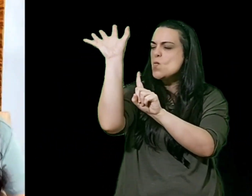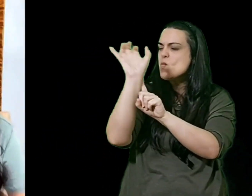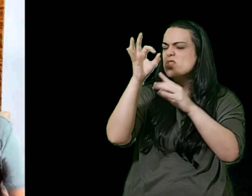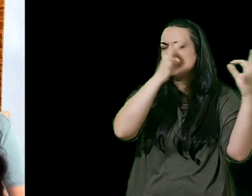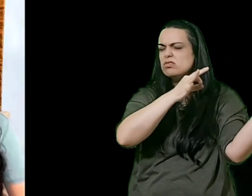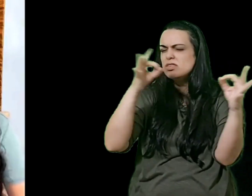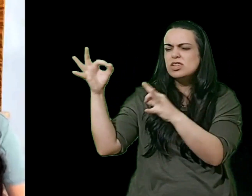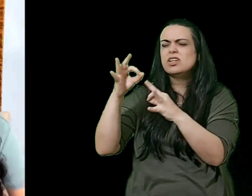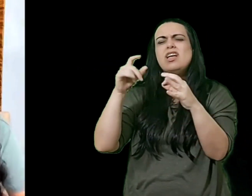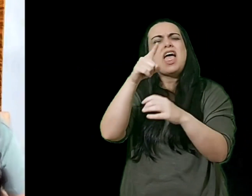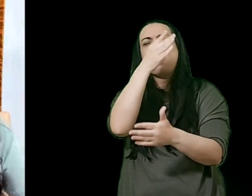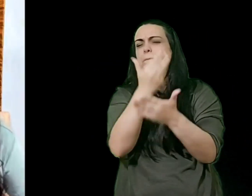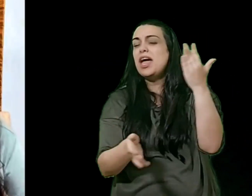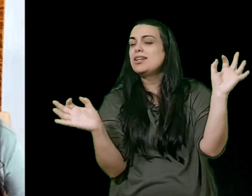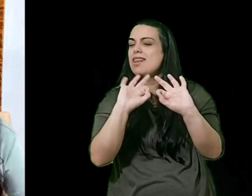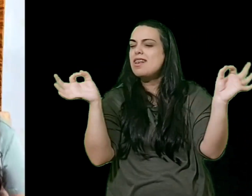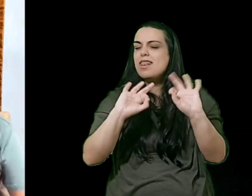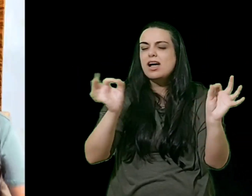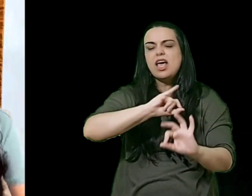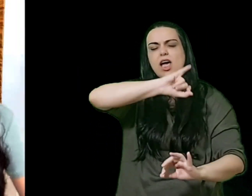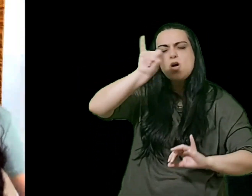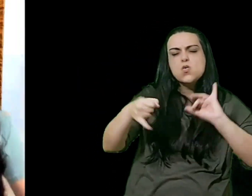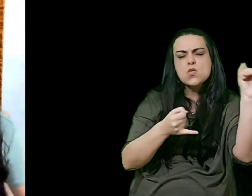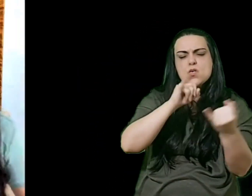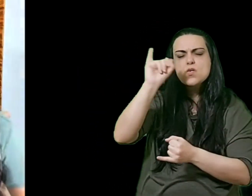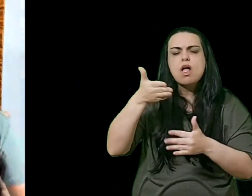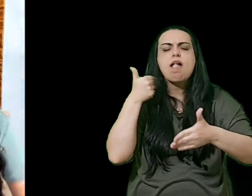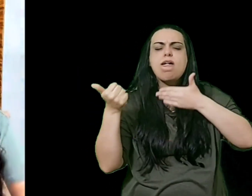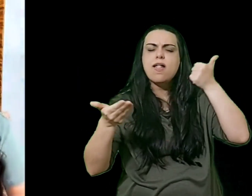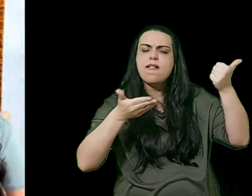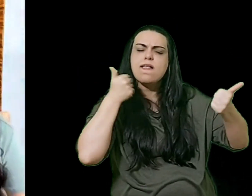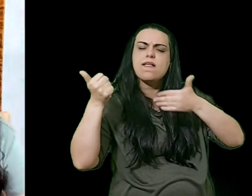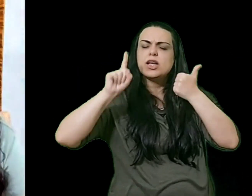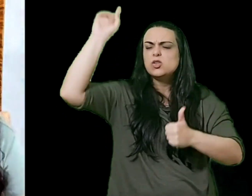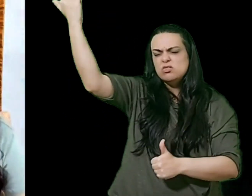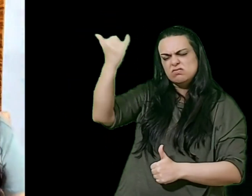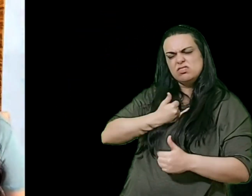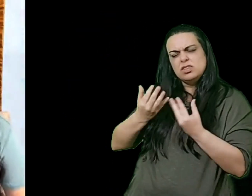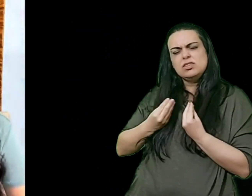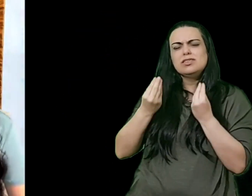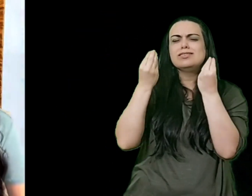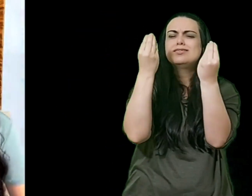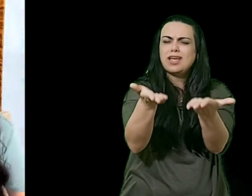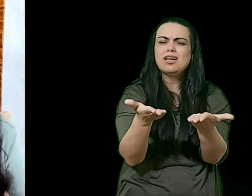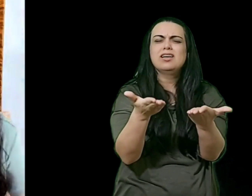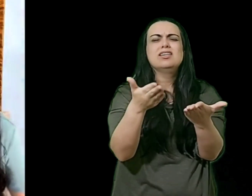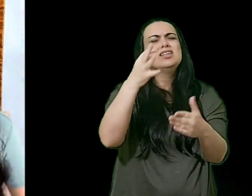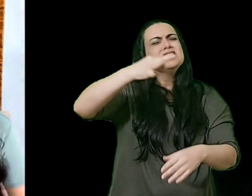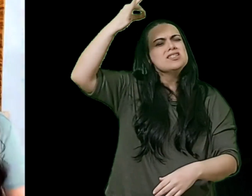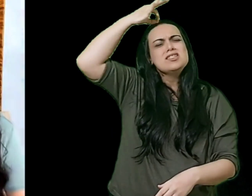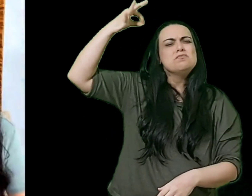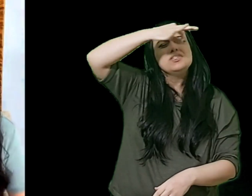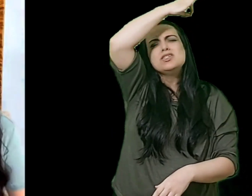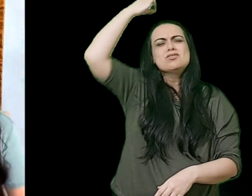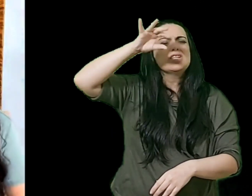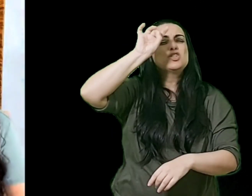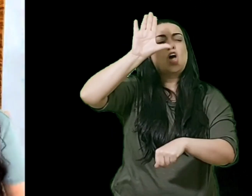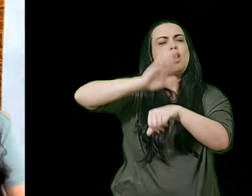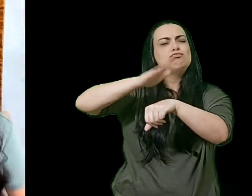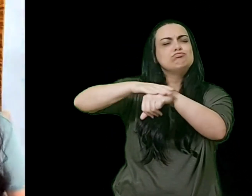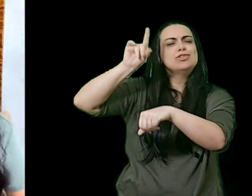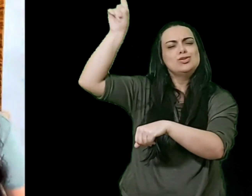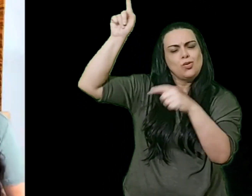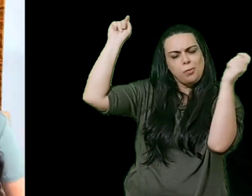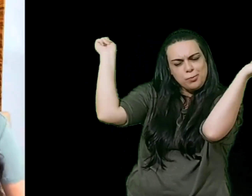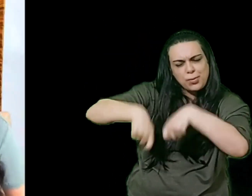nós neste dia, nesta noite, para esse tempo. Aviva o nosso coração. Espírito Santo, só o Senhor pode tocar nos